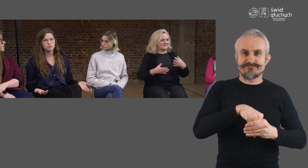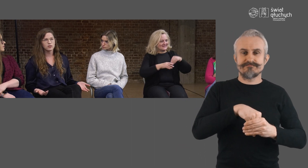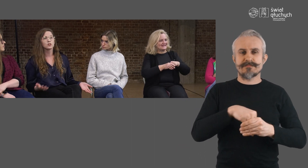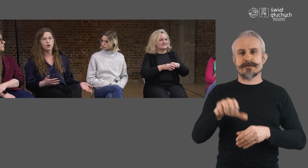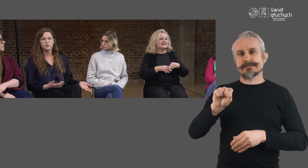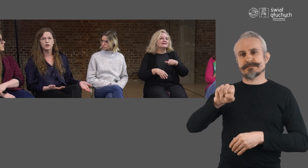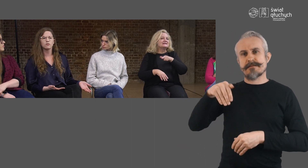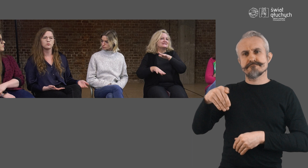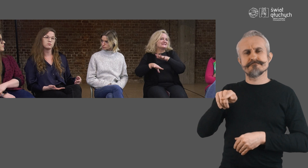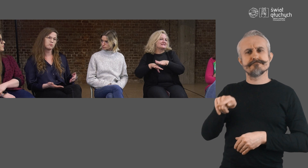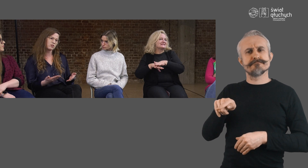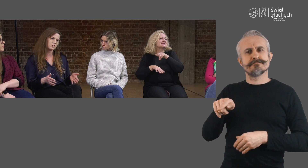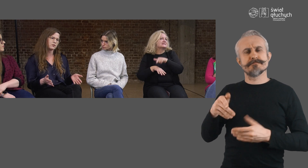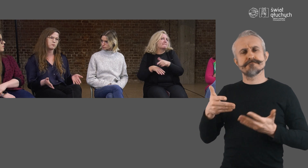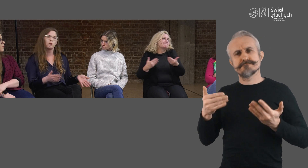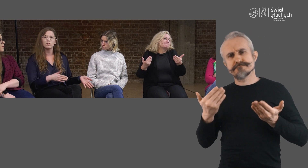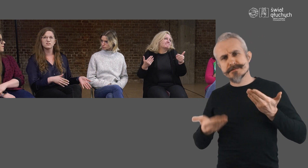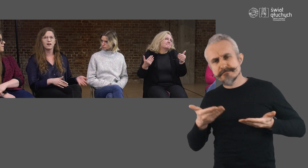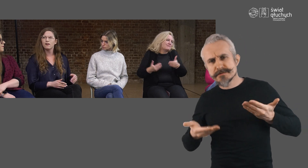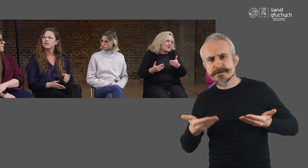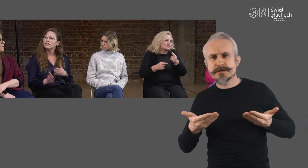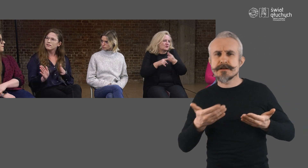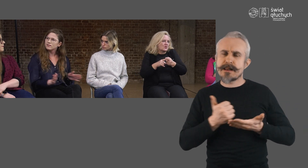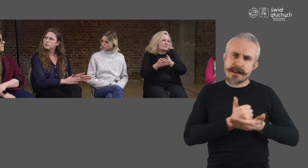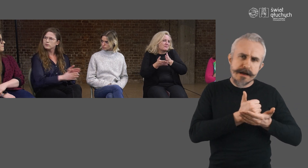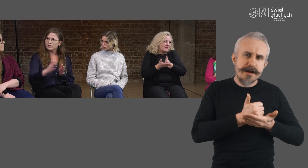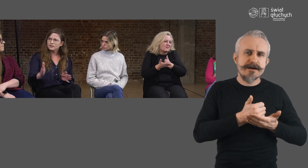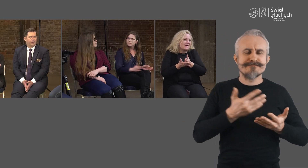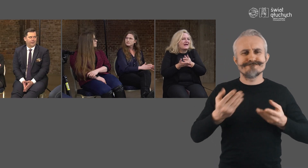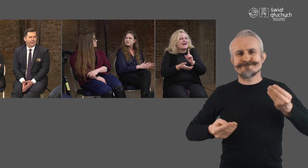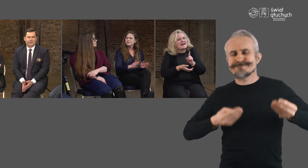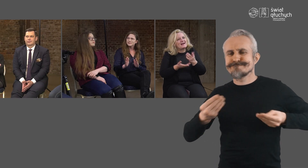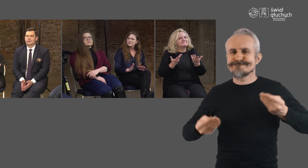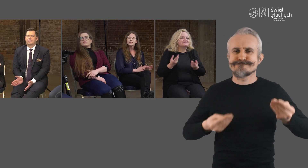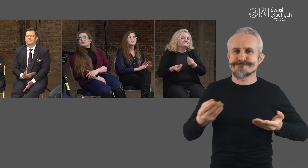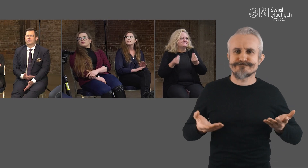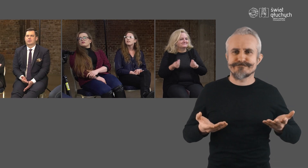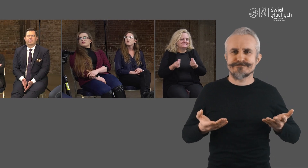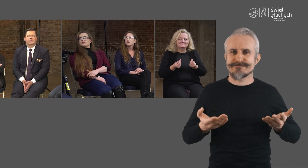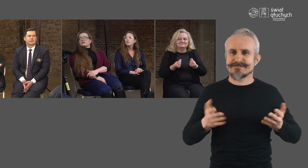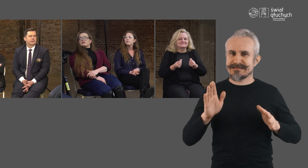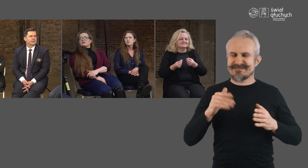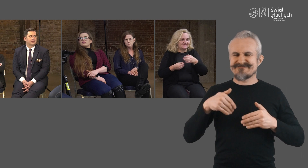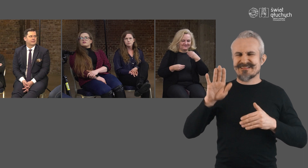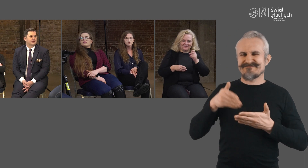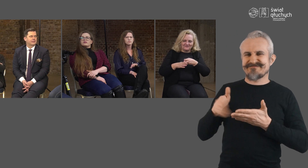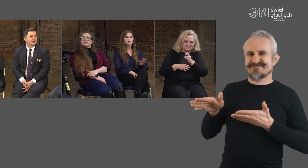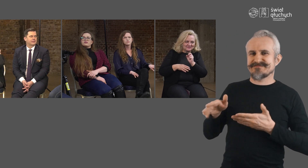języka językowo-migowy może być pomocny, ale jednak bym tak... Wyrzucała.